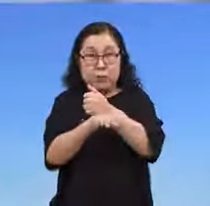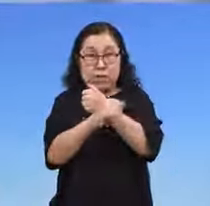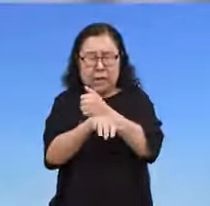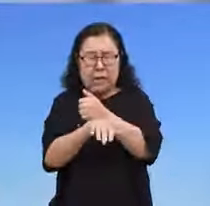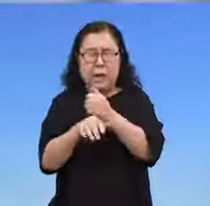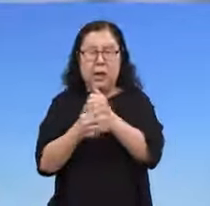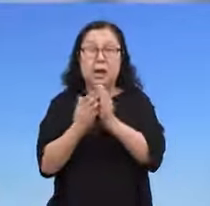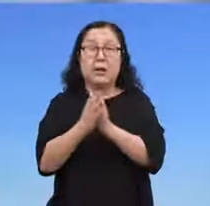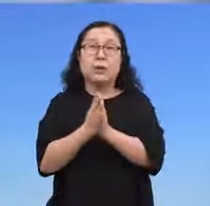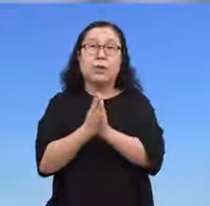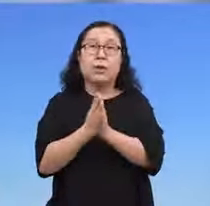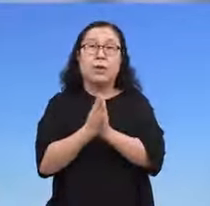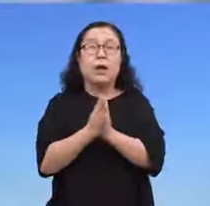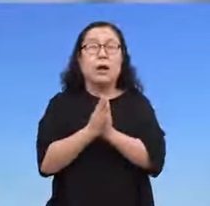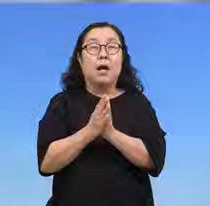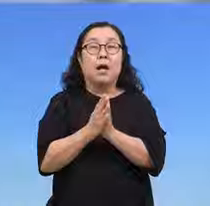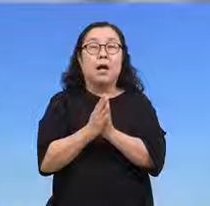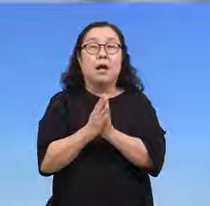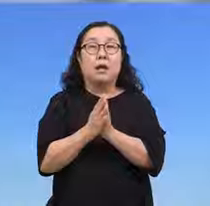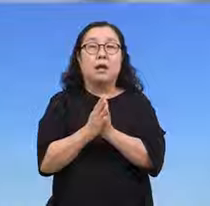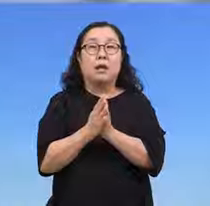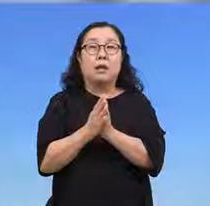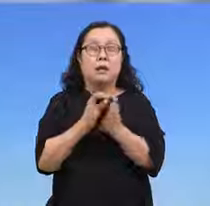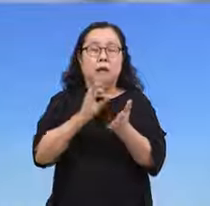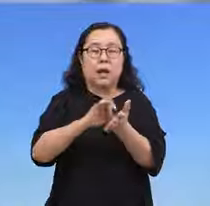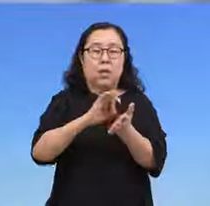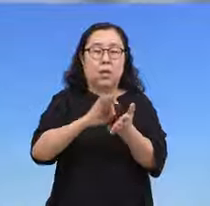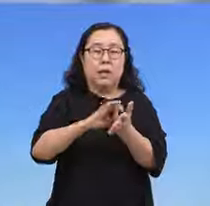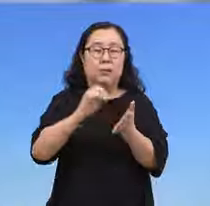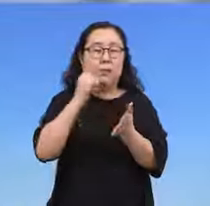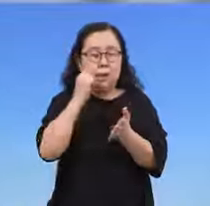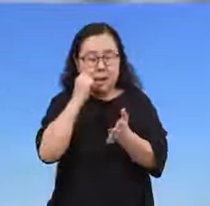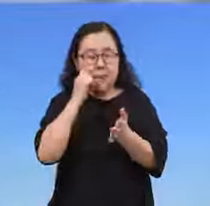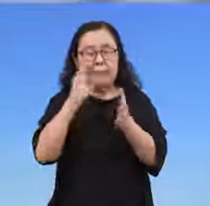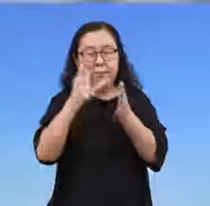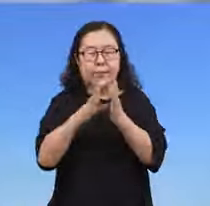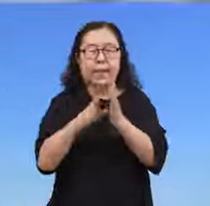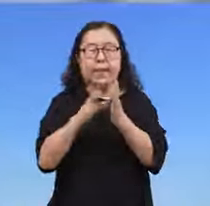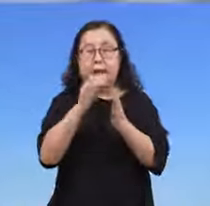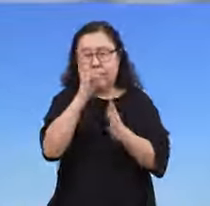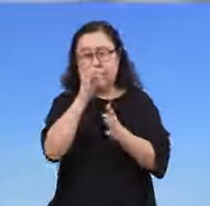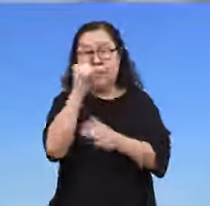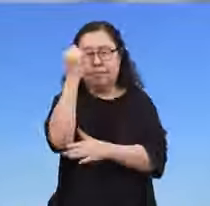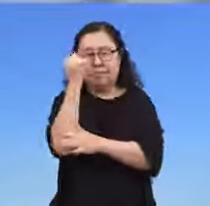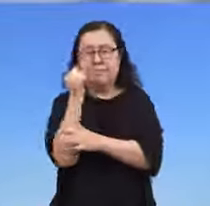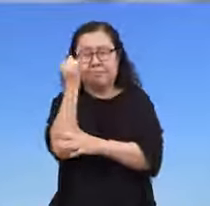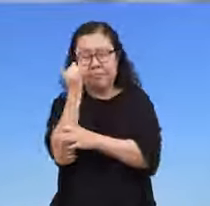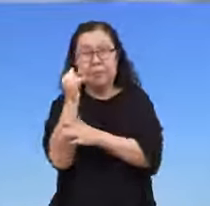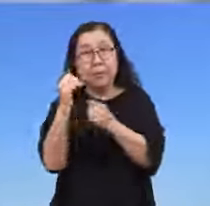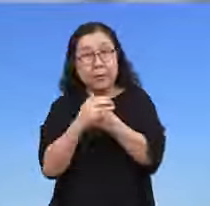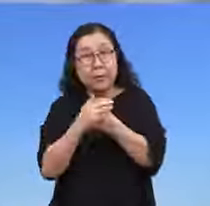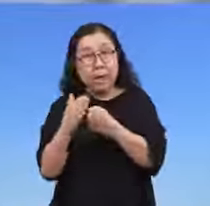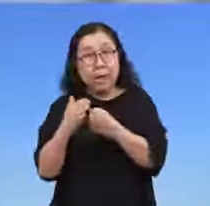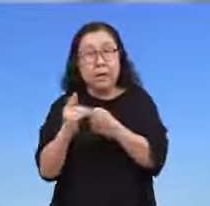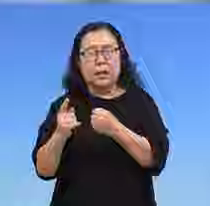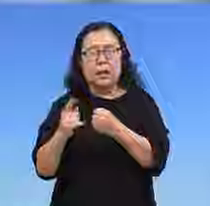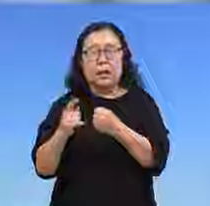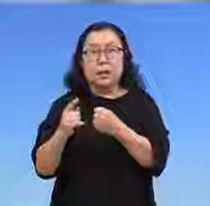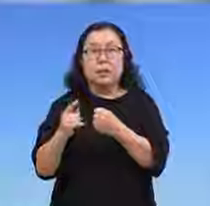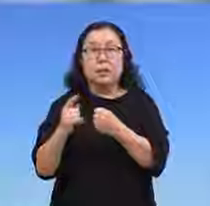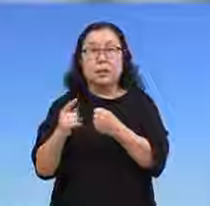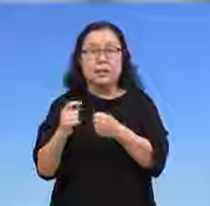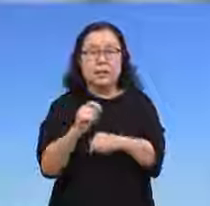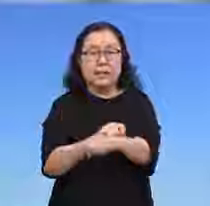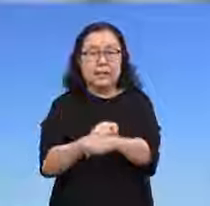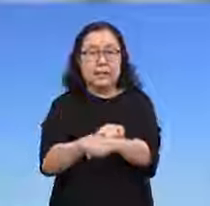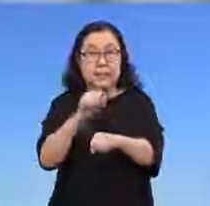이 6가지 군장에 결정적인 강력한 특징이 있다면 이 모든 것들이 하나님과의 소통,